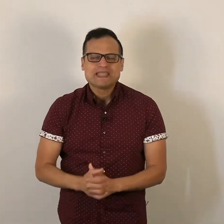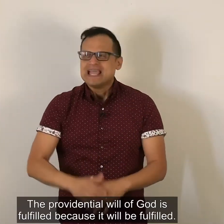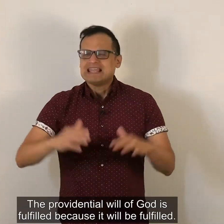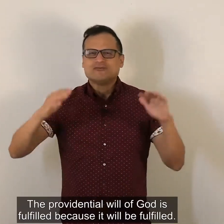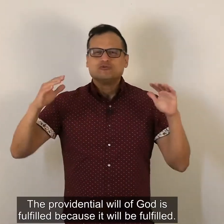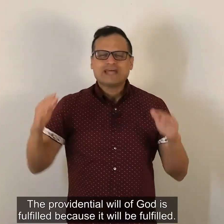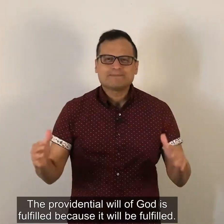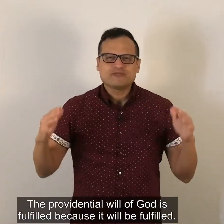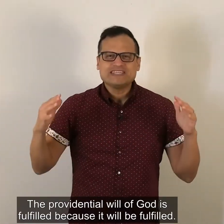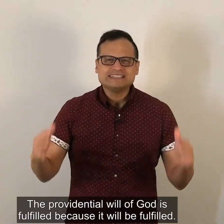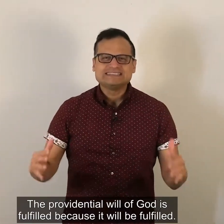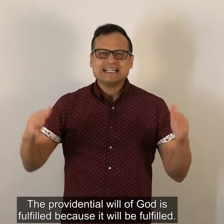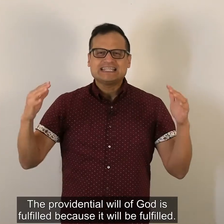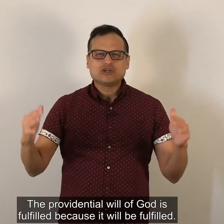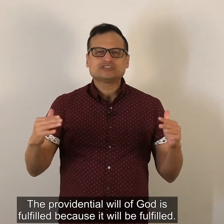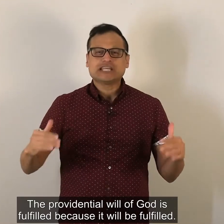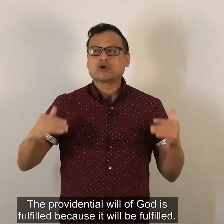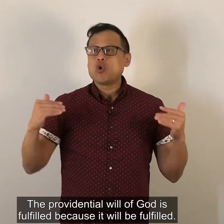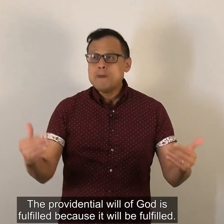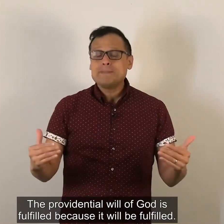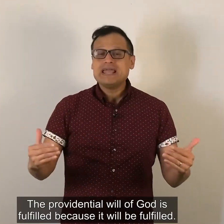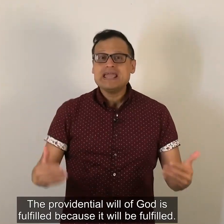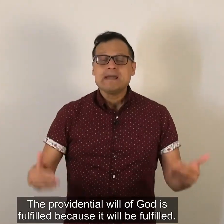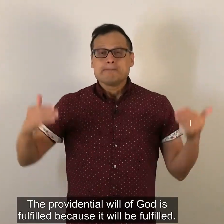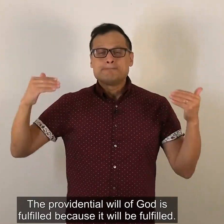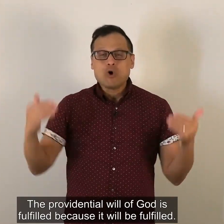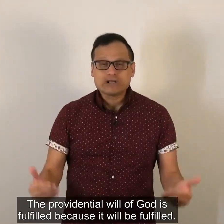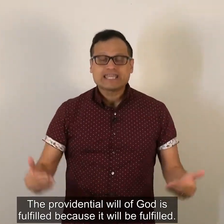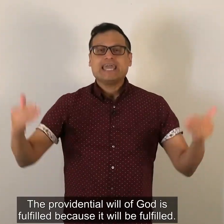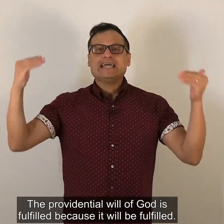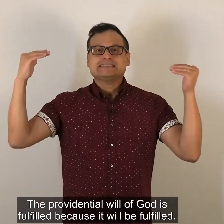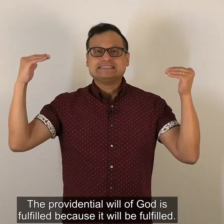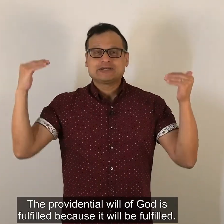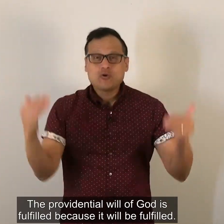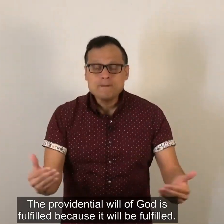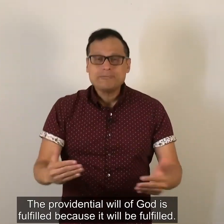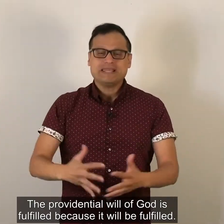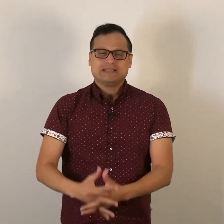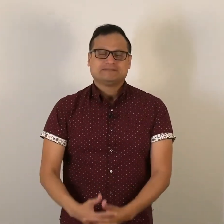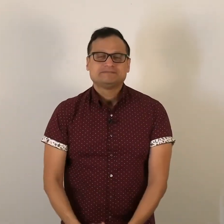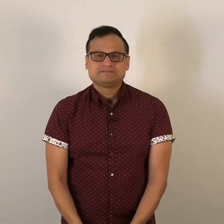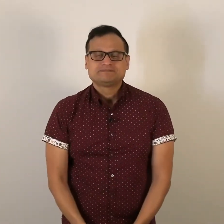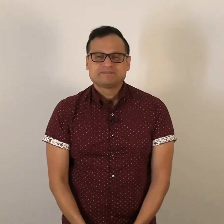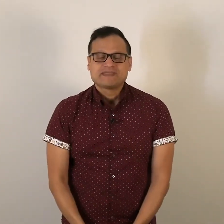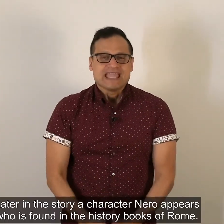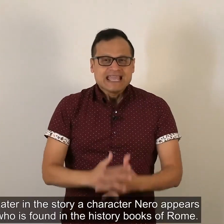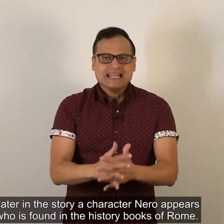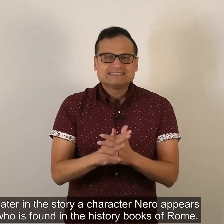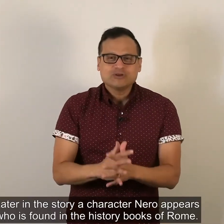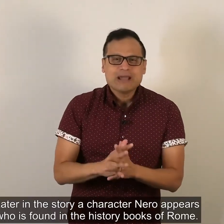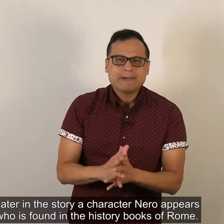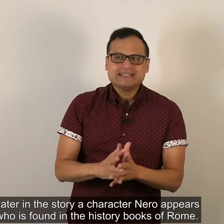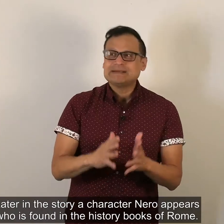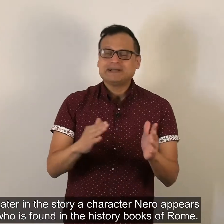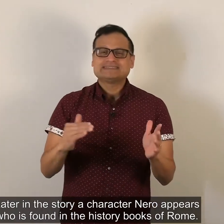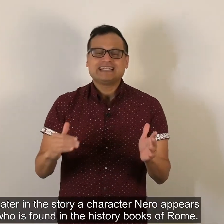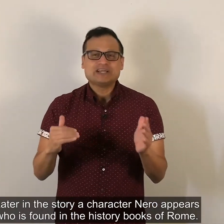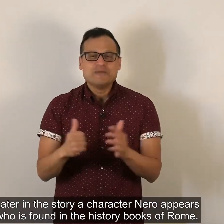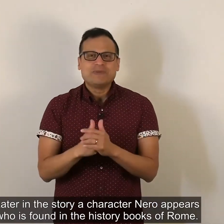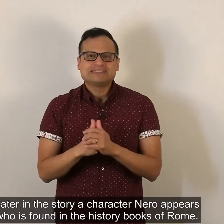La voluntad providencial de Dios se cumple. Porque se cumple. En la historia aparece más tarde un